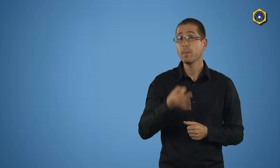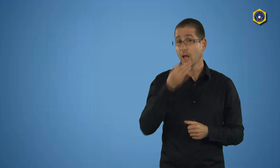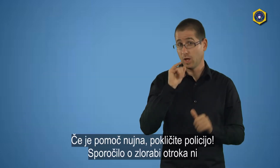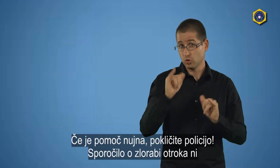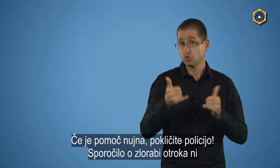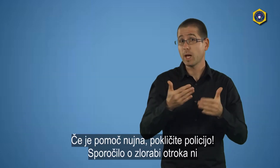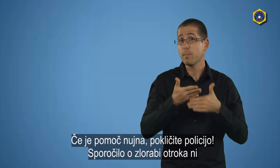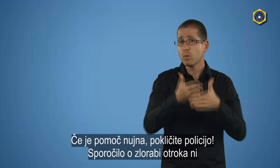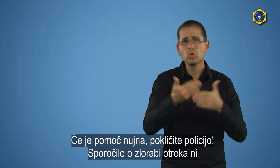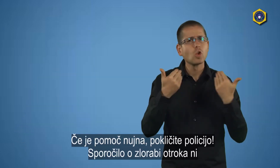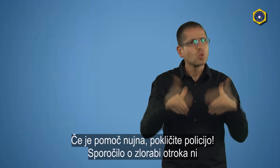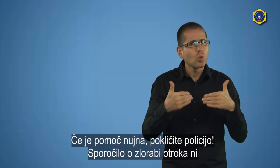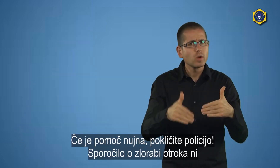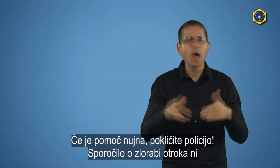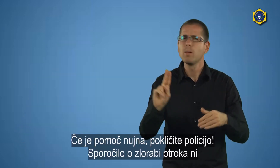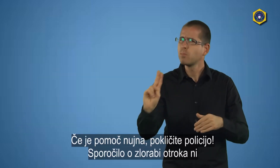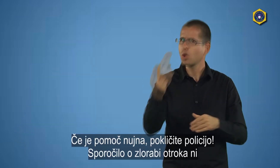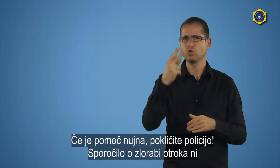Če je pomoč nujna, pokličite policijo.